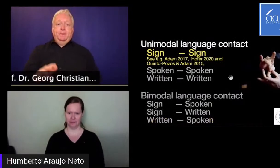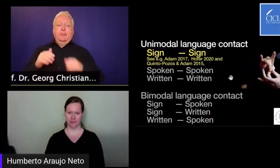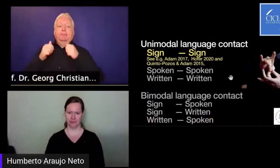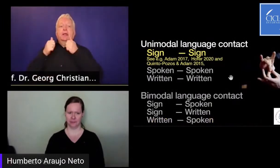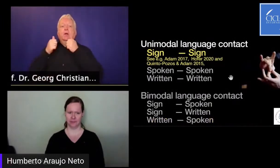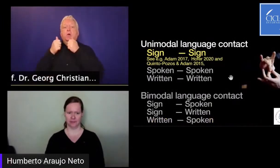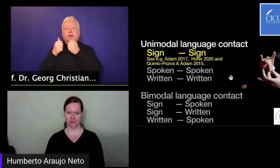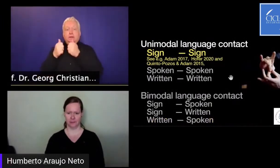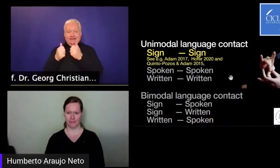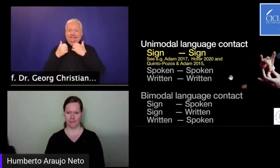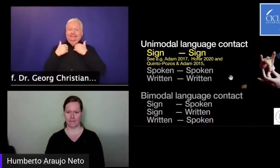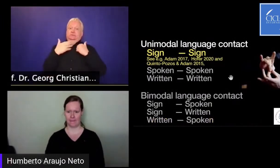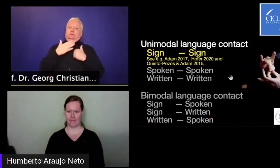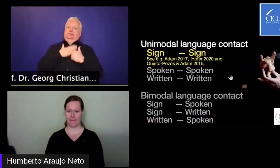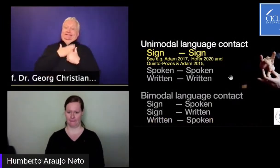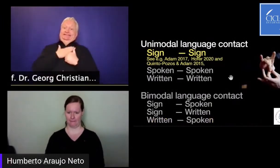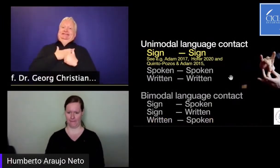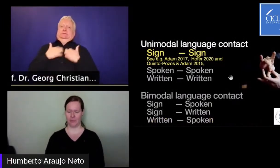atenção.